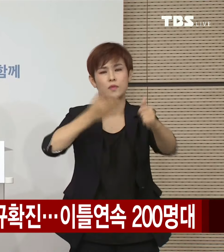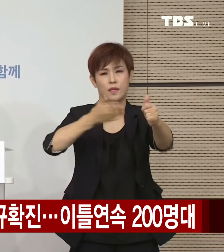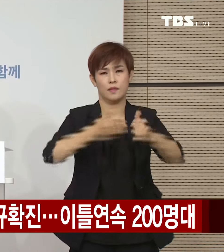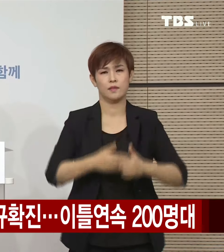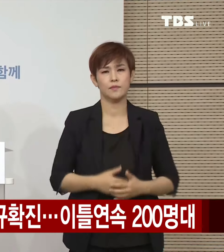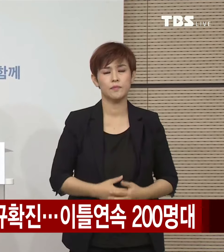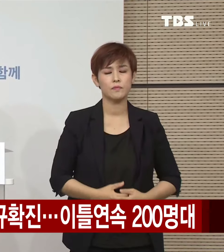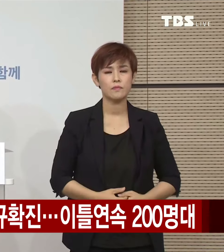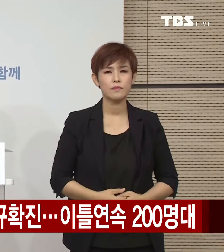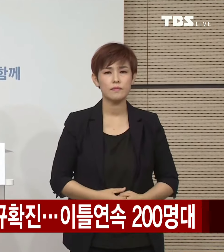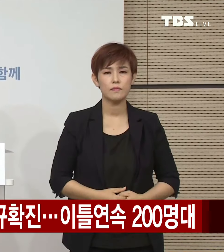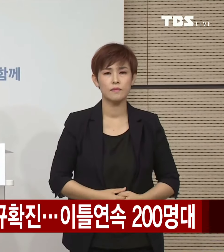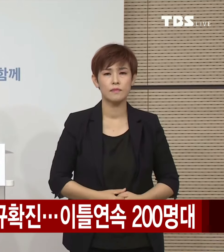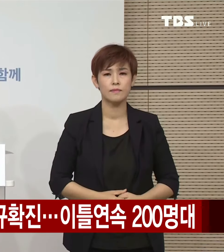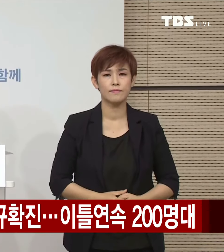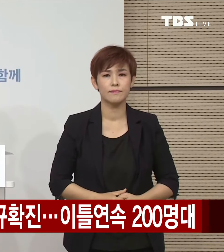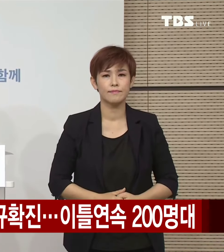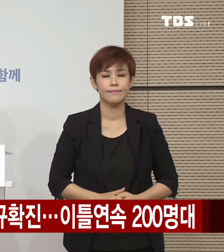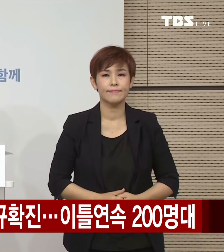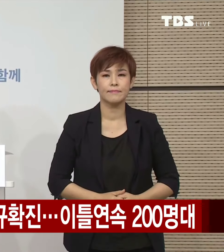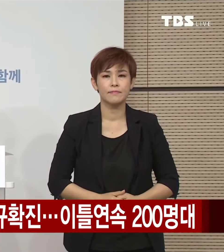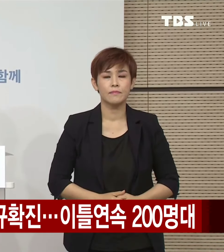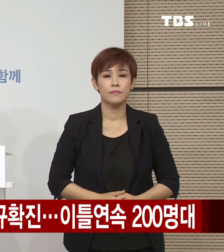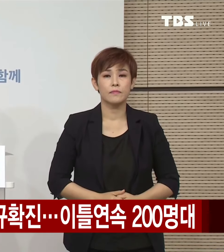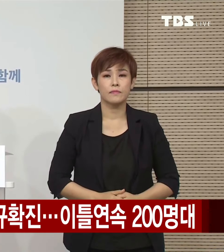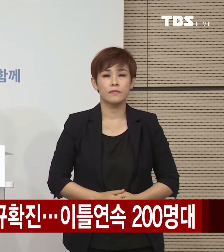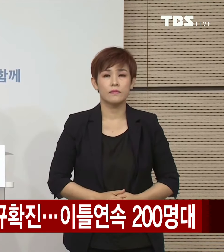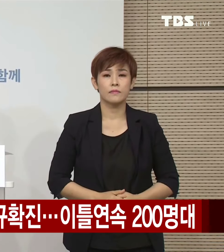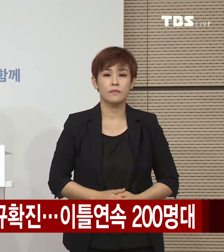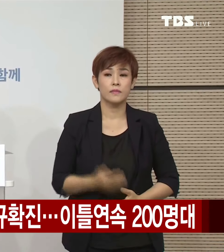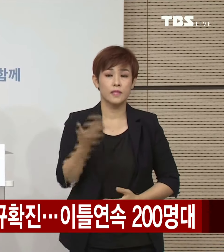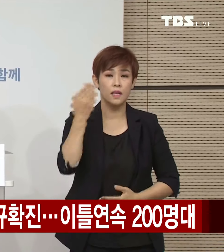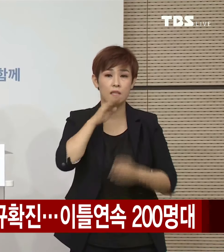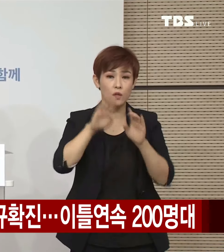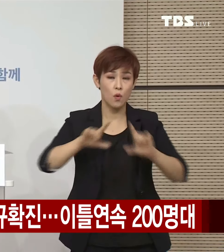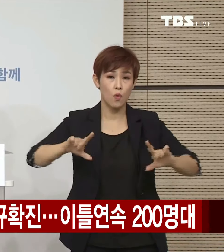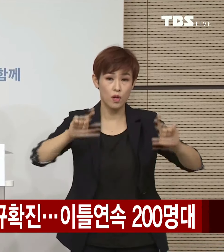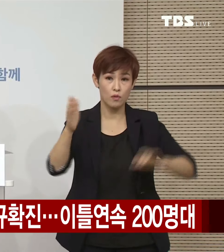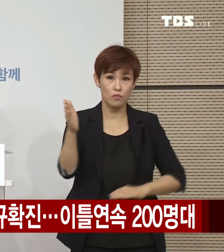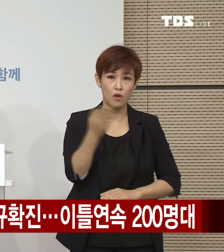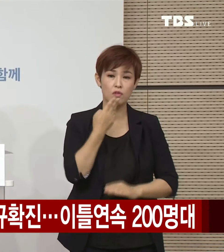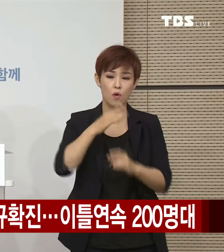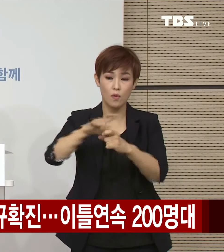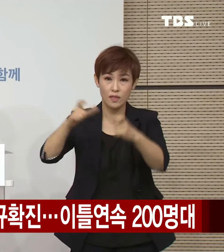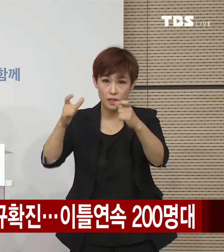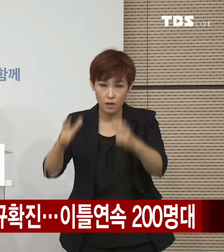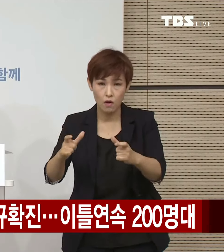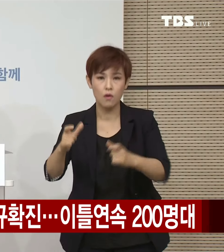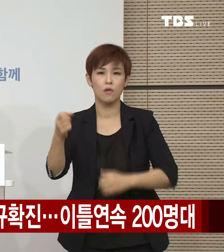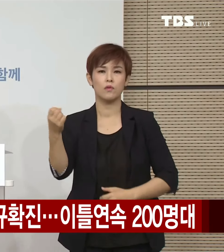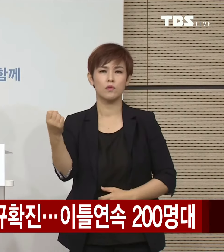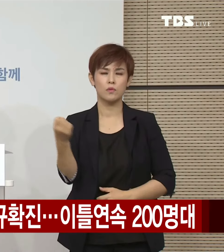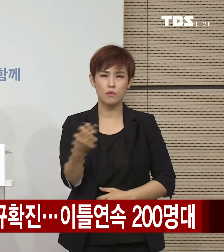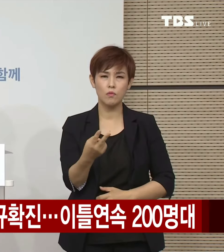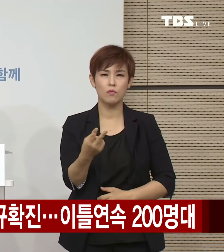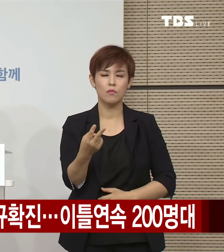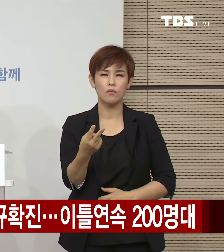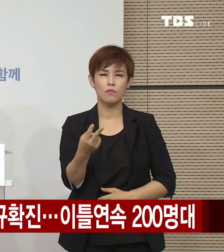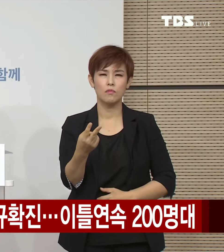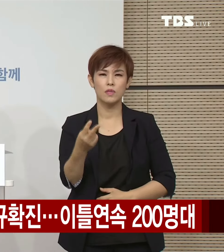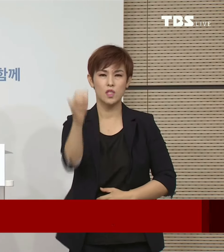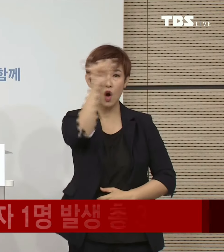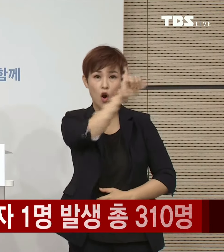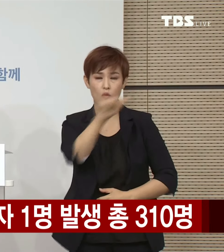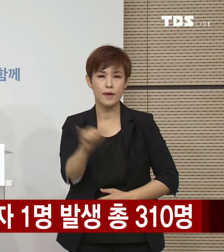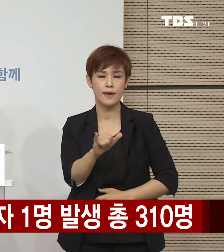것을 부탁드립니다. 지난 일요일부터는 수도권뿐 아니라 전국의 사회적 거리두기 2단계